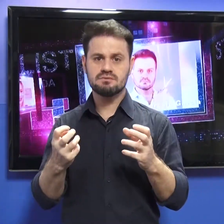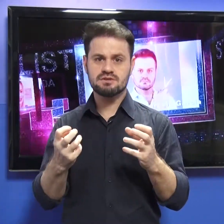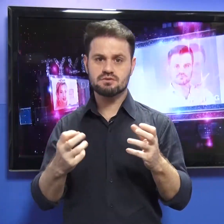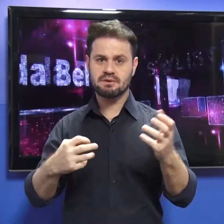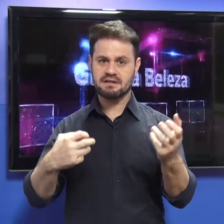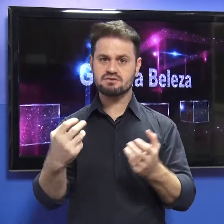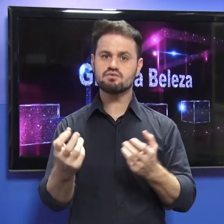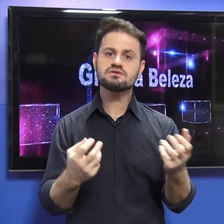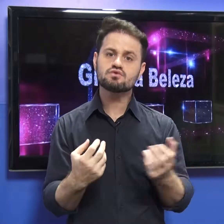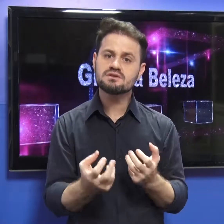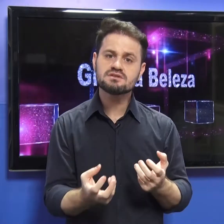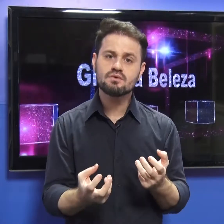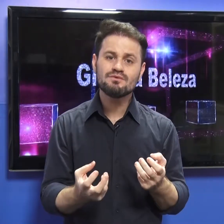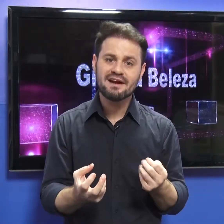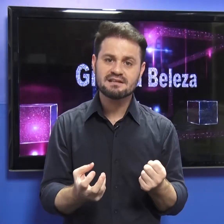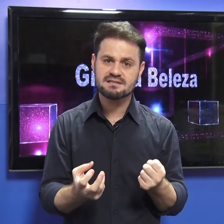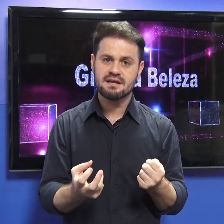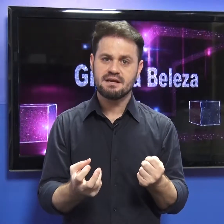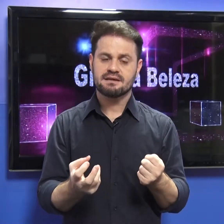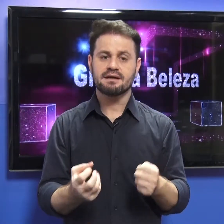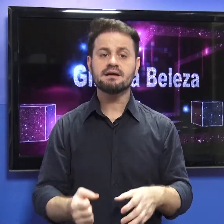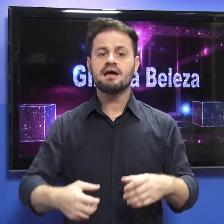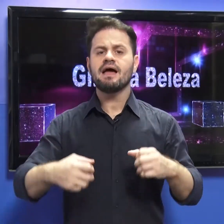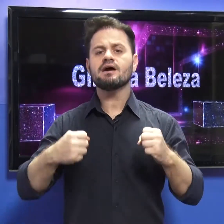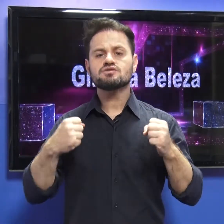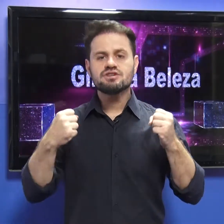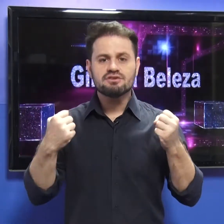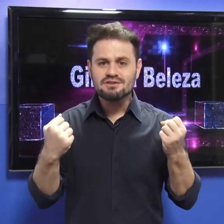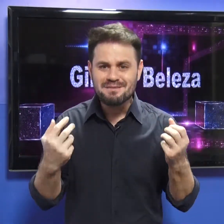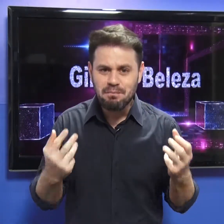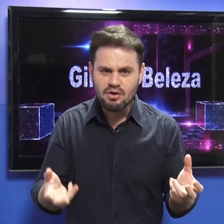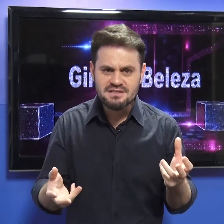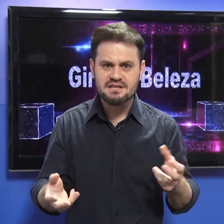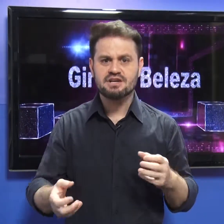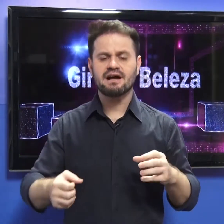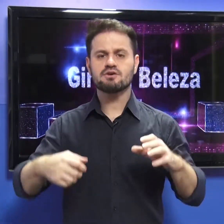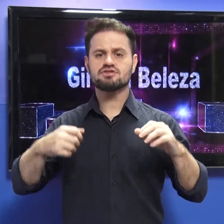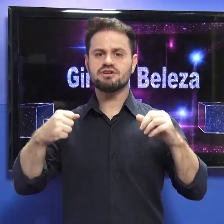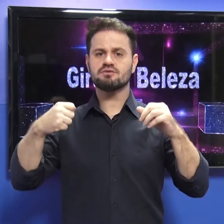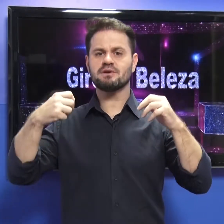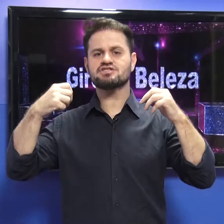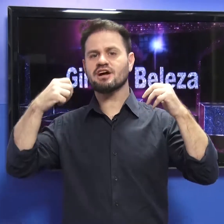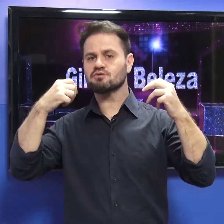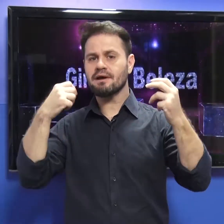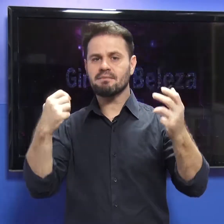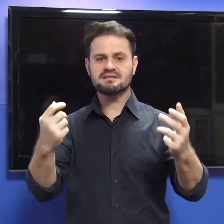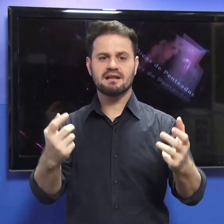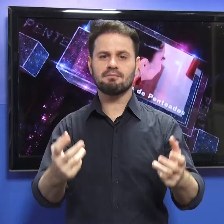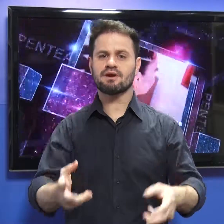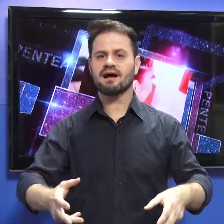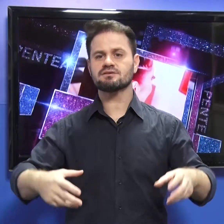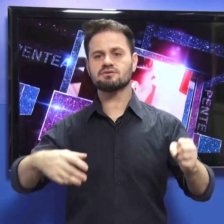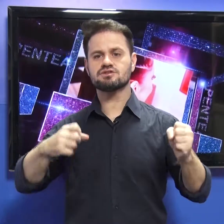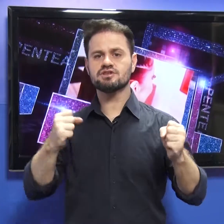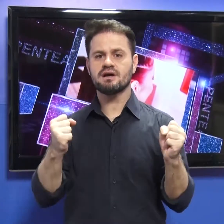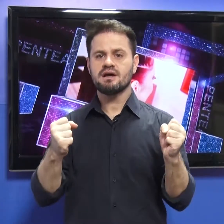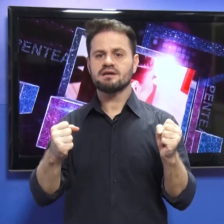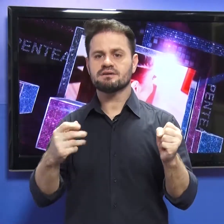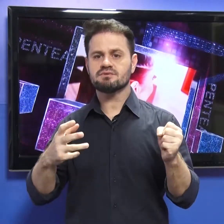isso porque as duas coisas converse né é um dia que você pode exagerar é o dia que o penteado é mais elaborada é o dia em que você